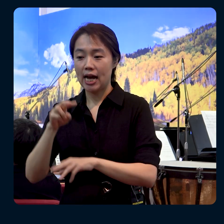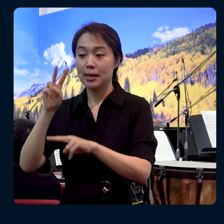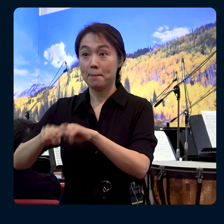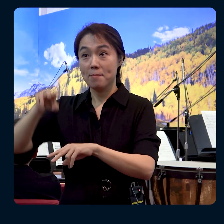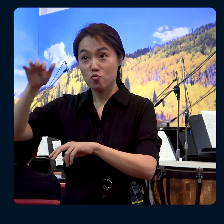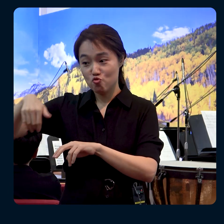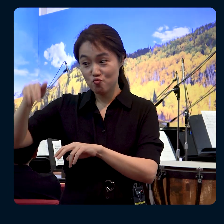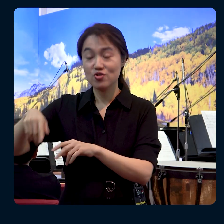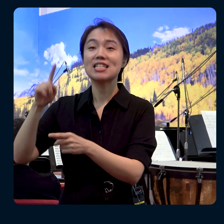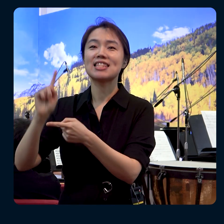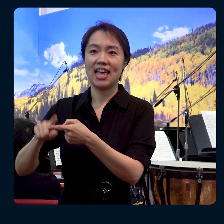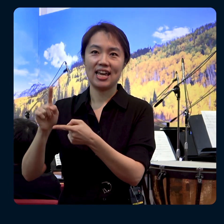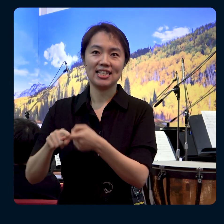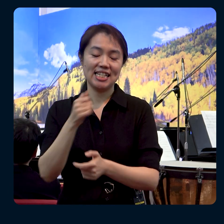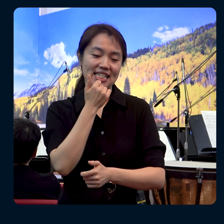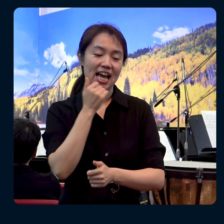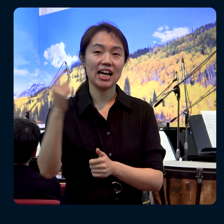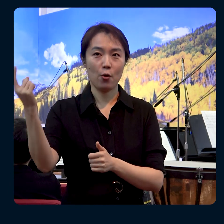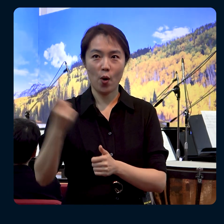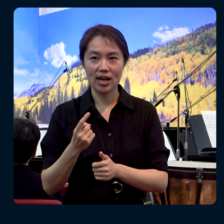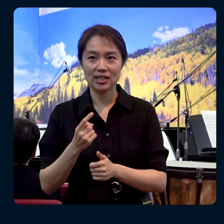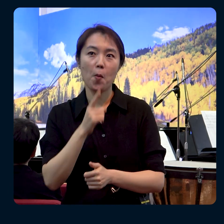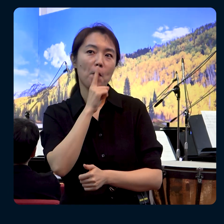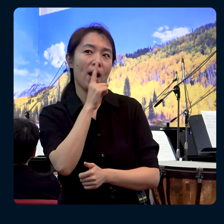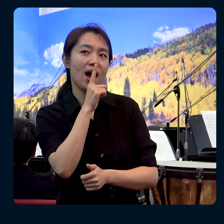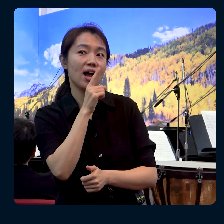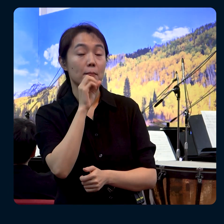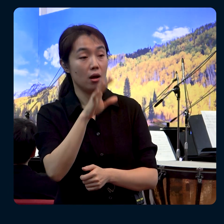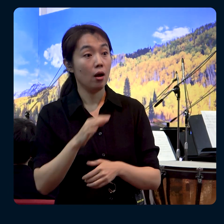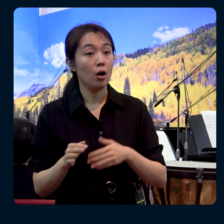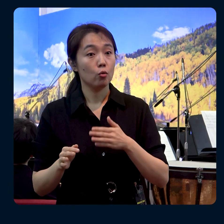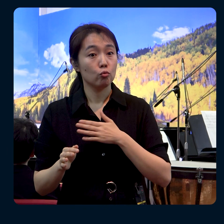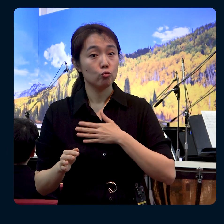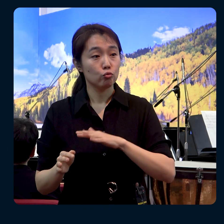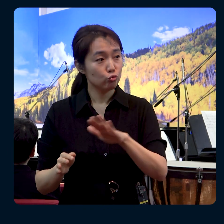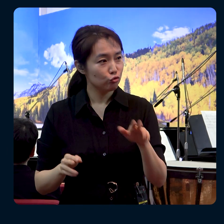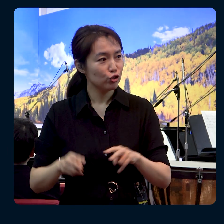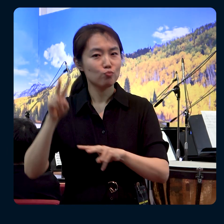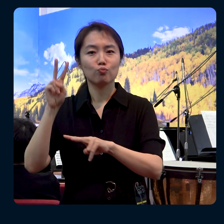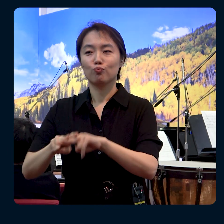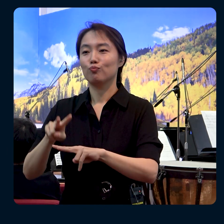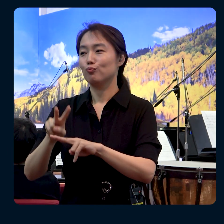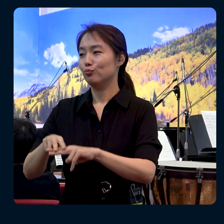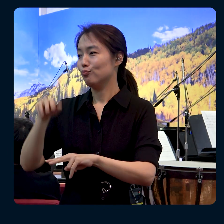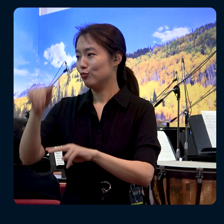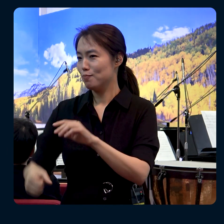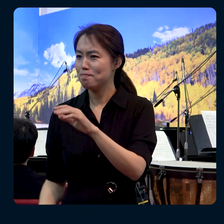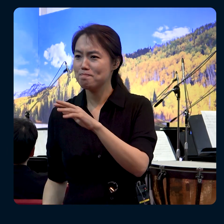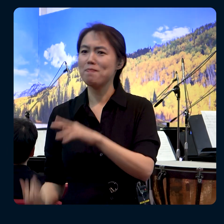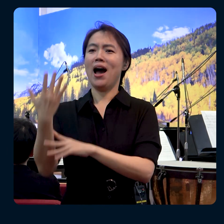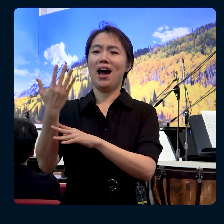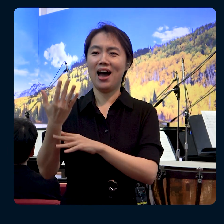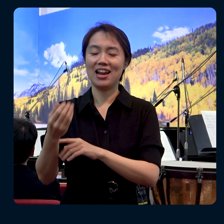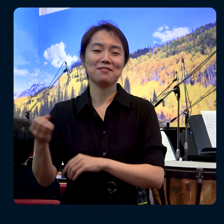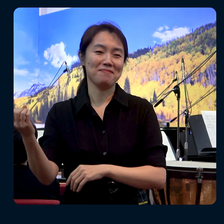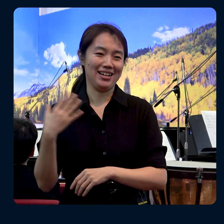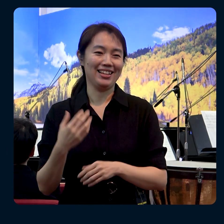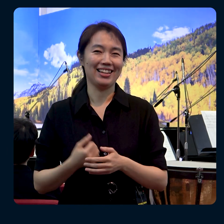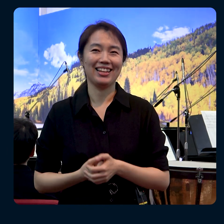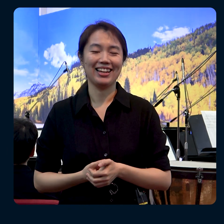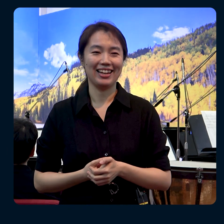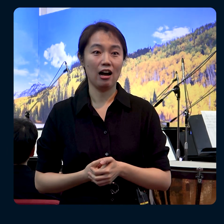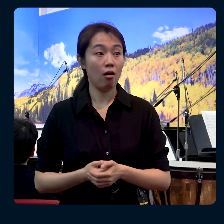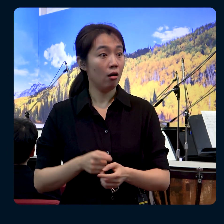자기들이 판 우물에 대하여 이삭에게 와서 알리어 이르되 우리가 물을 얻었나이다 하매.